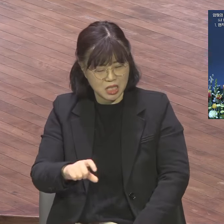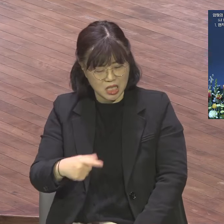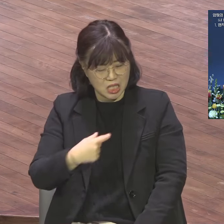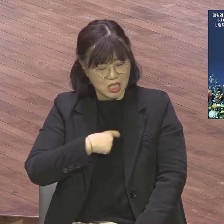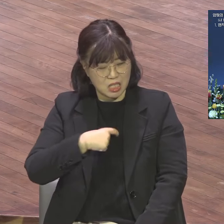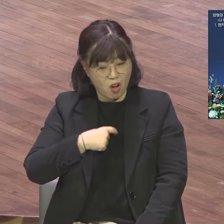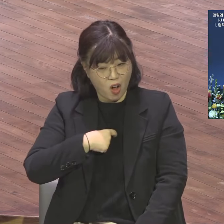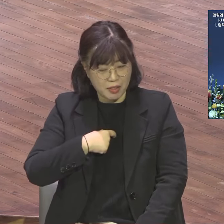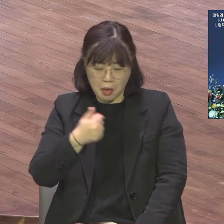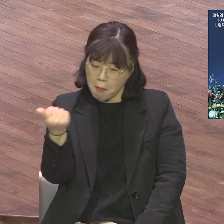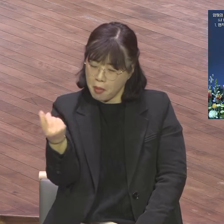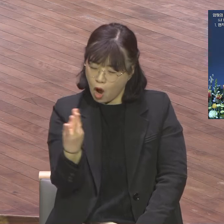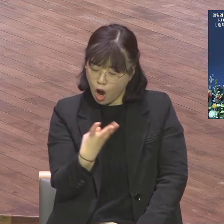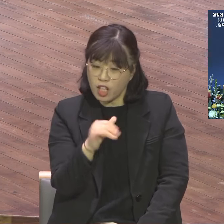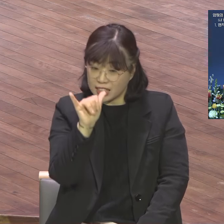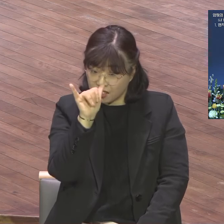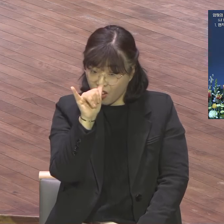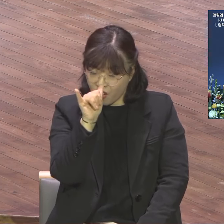교만이에요.